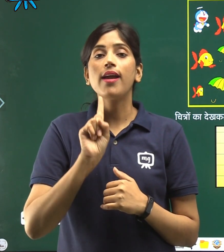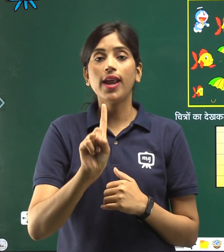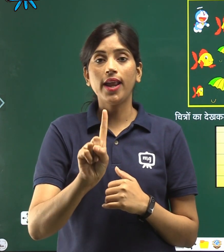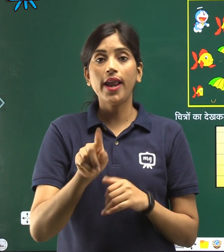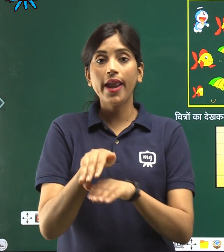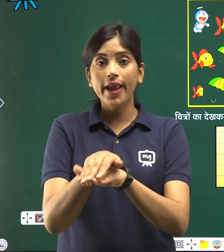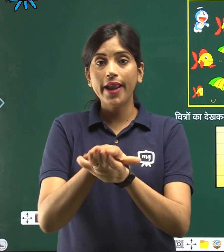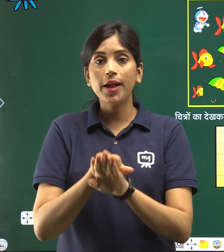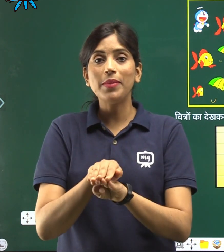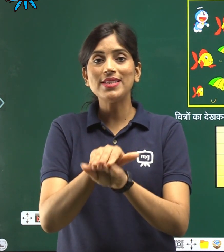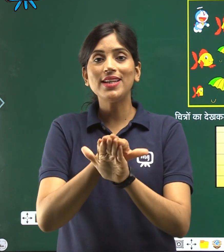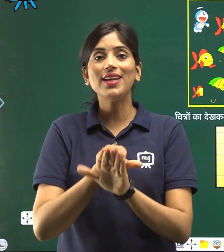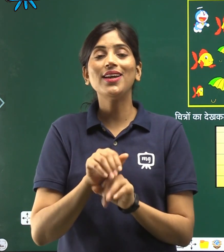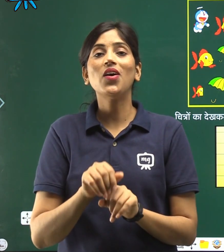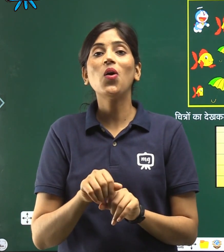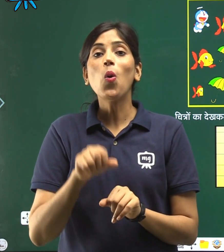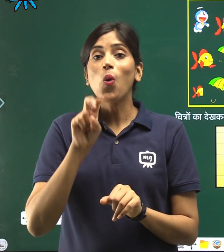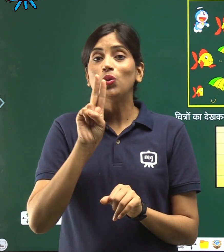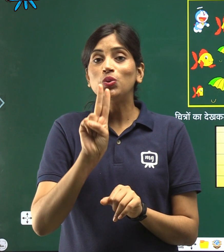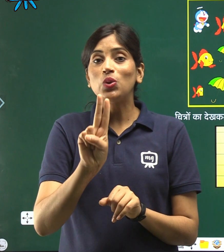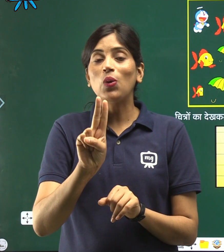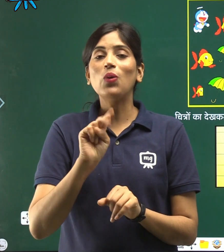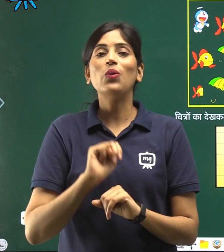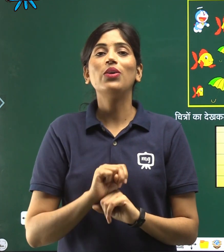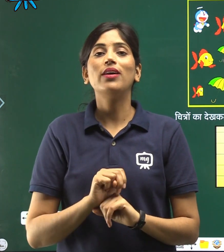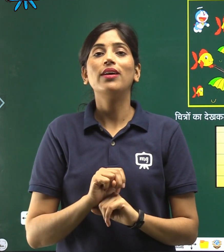1 मछली, 2,